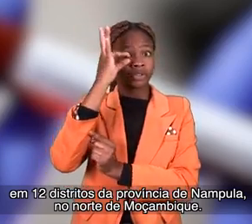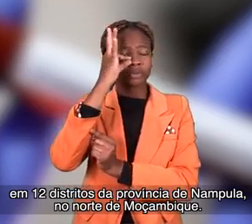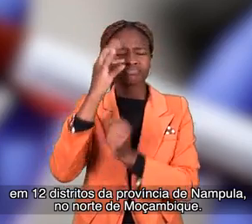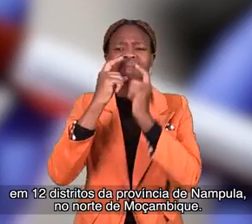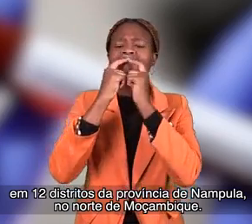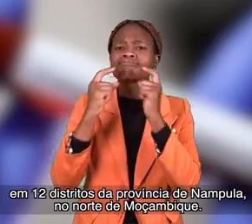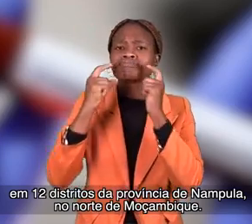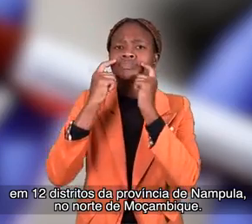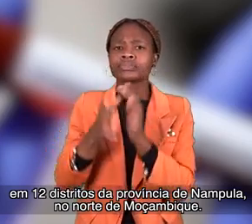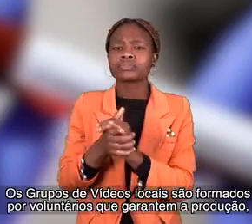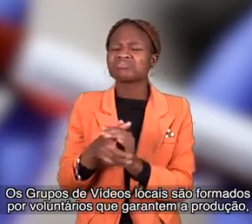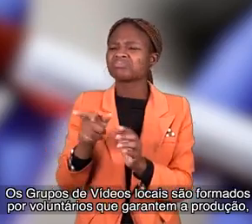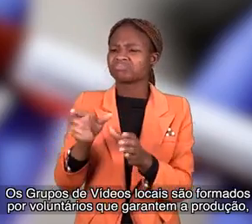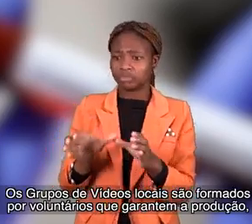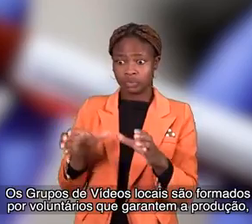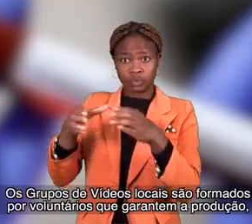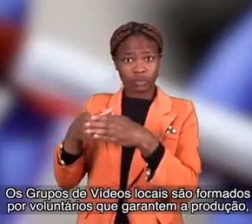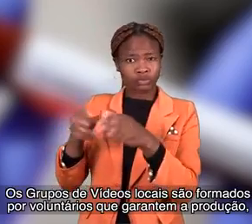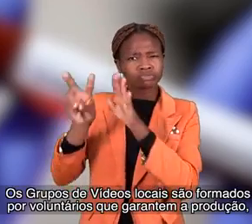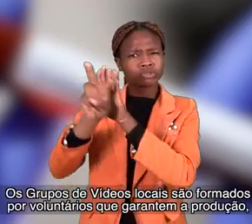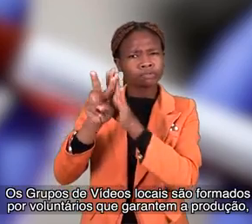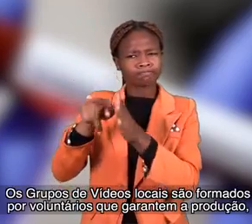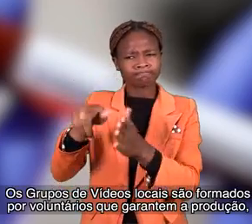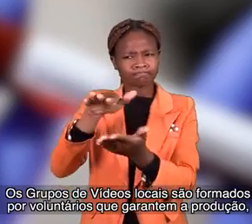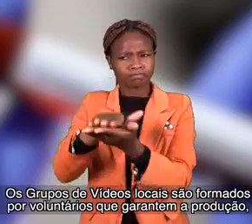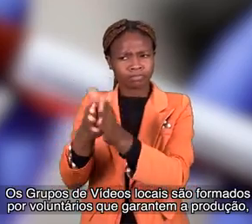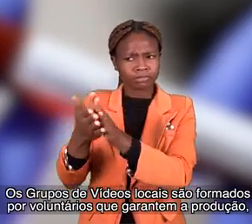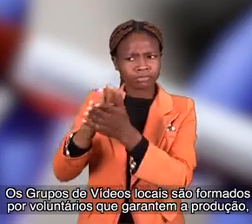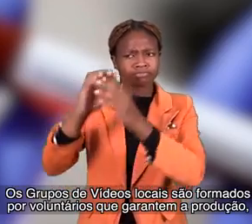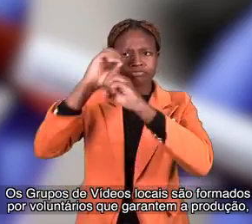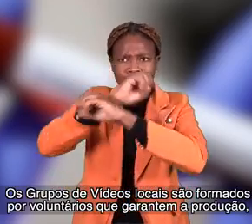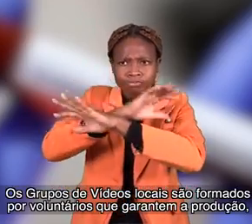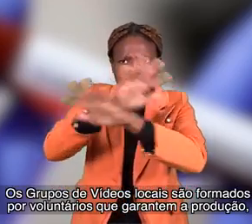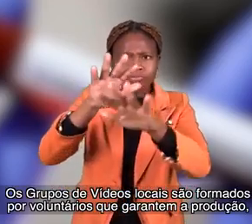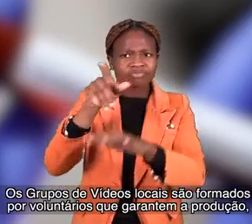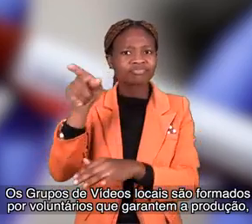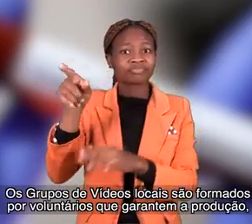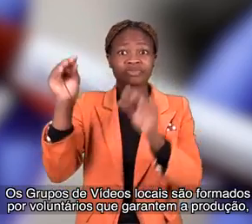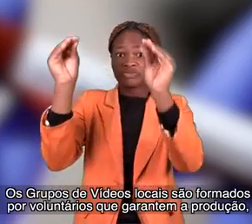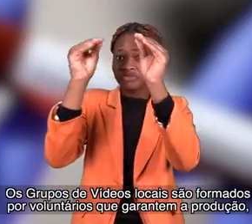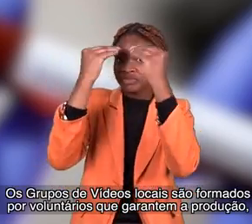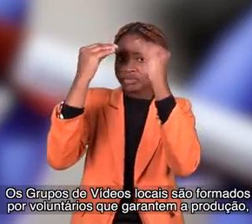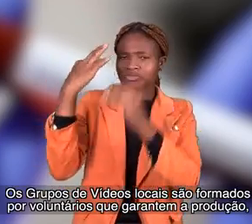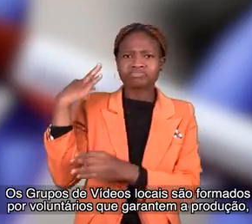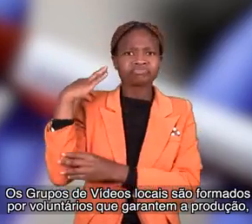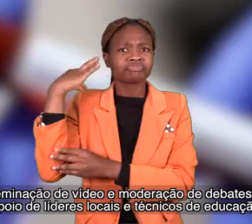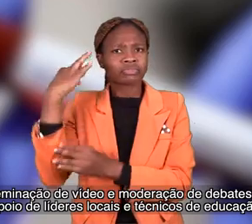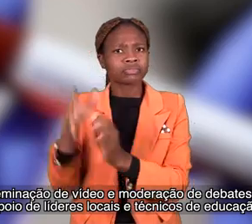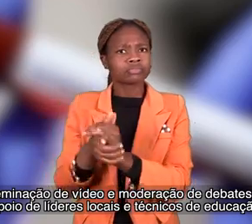de Moçambique. Os grupos de vídeos locais são formados por voluntários que garantem a produção, disseminação